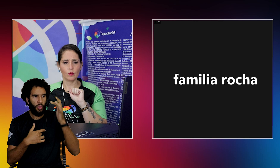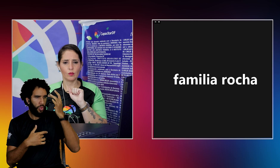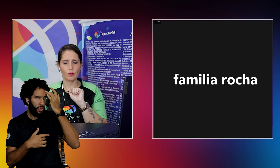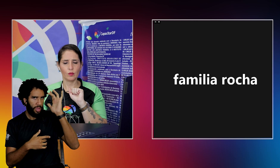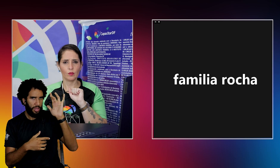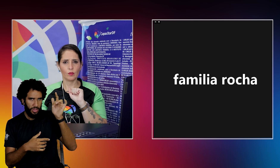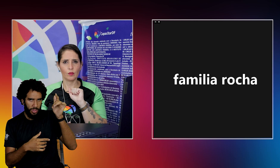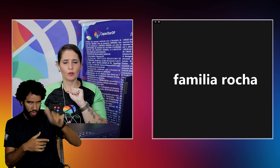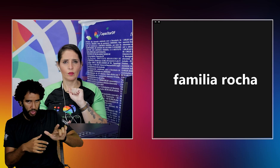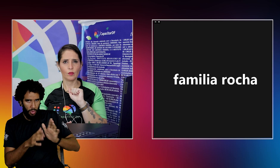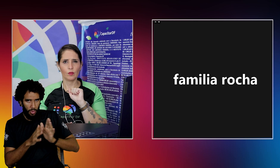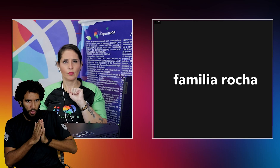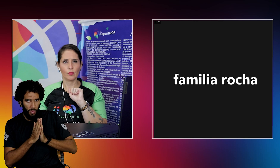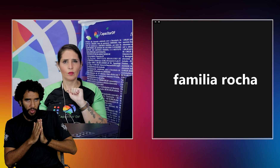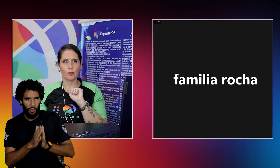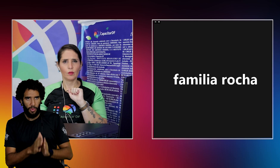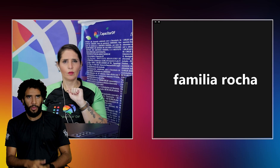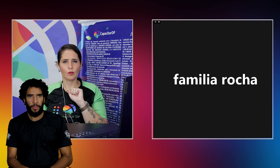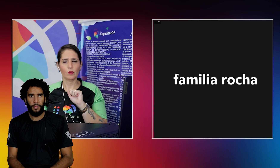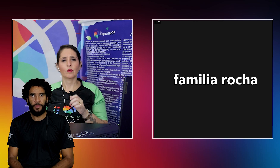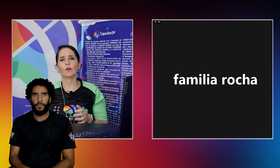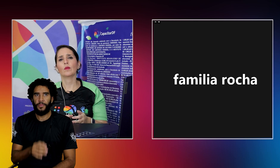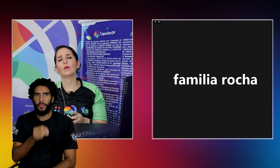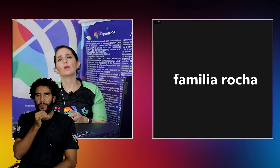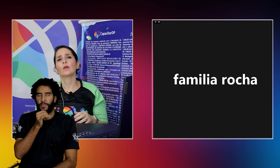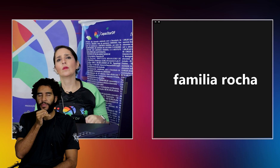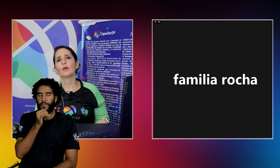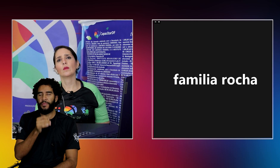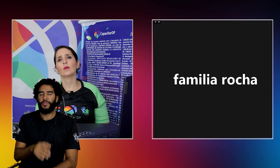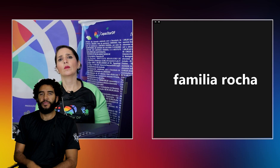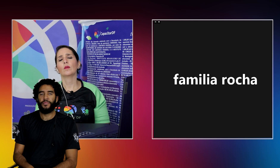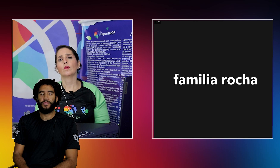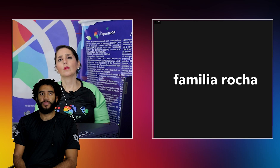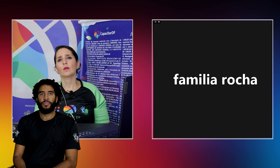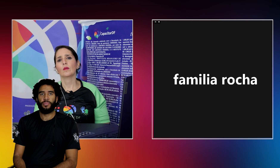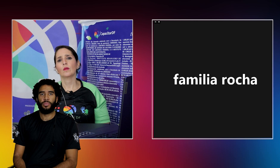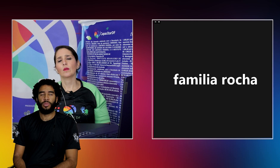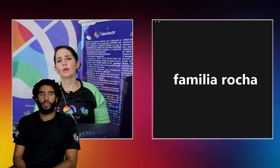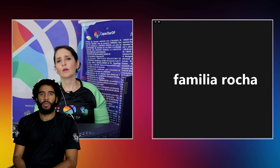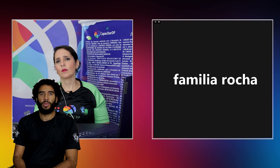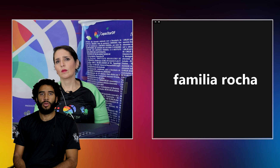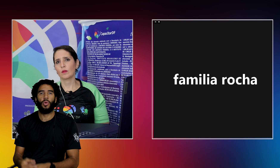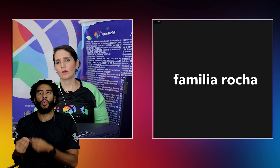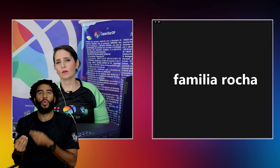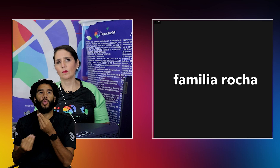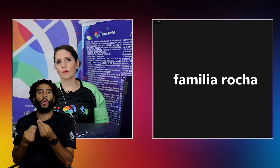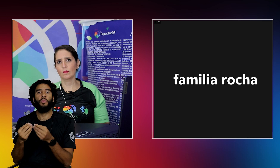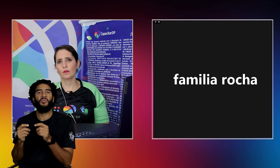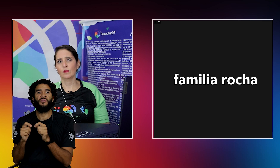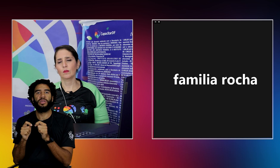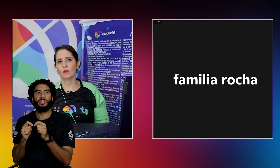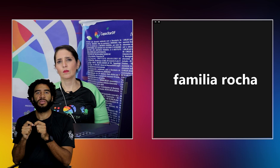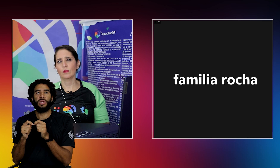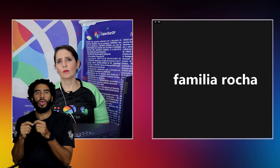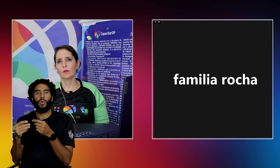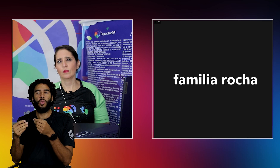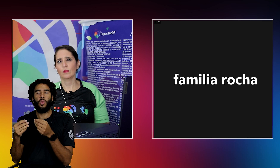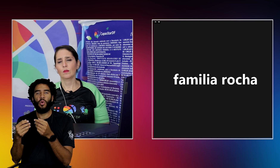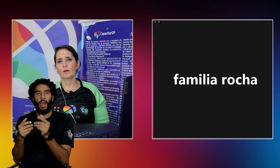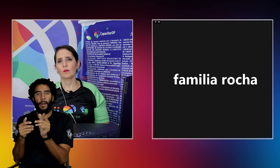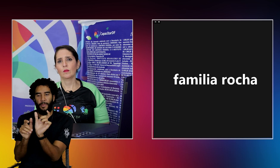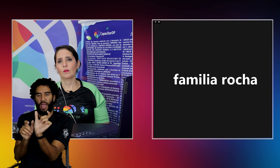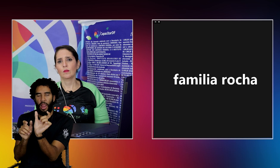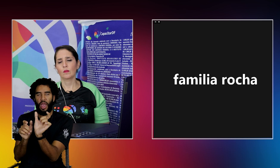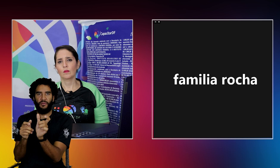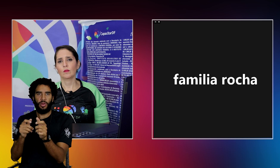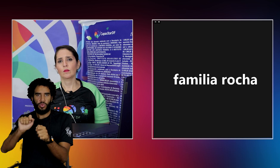favor. Quando se fala assim, as formas que marcam as flexões, né? As flexões, no